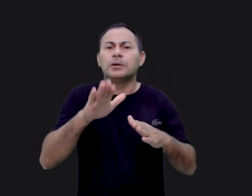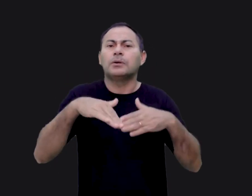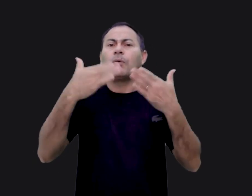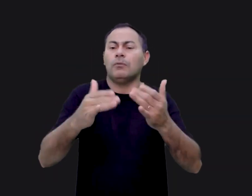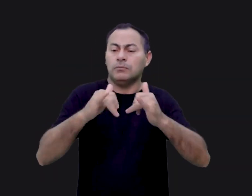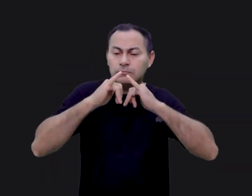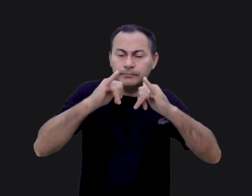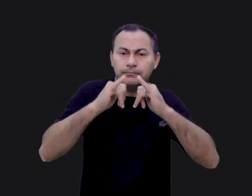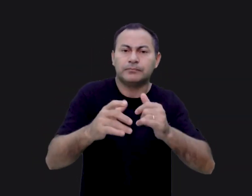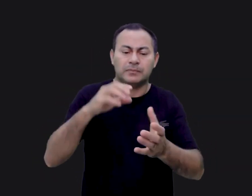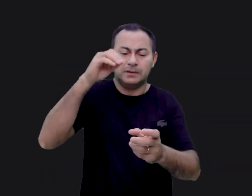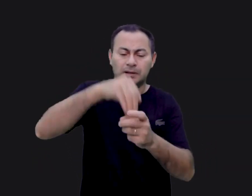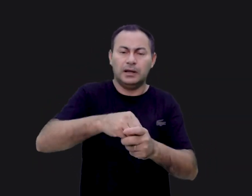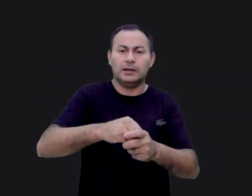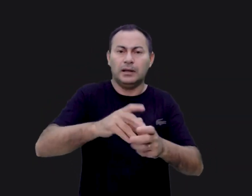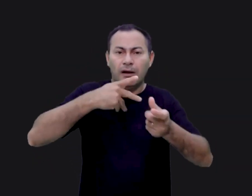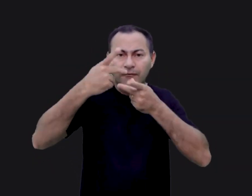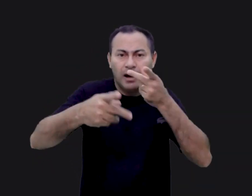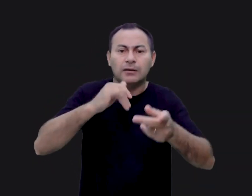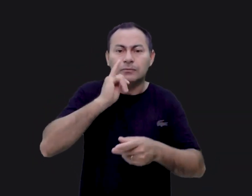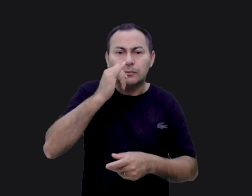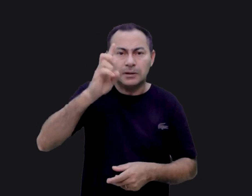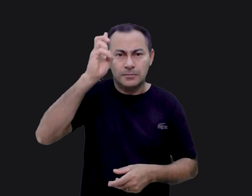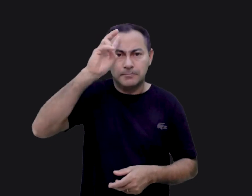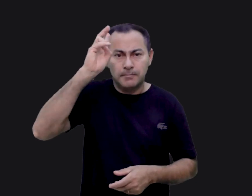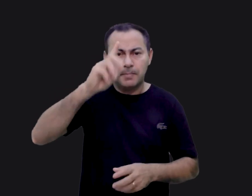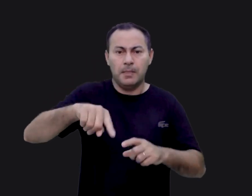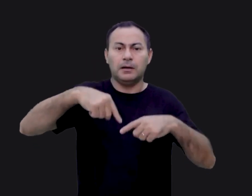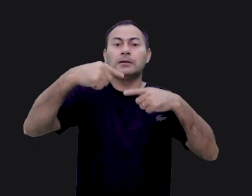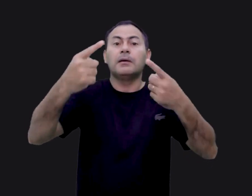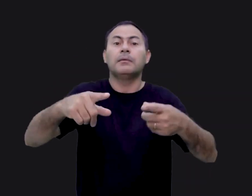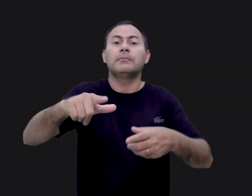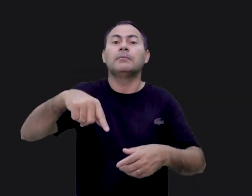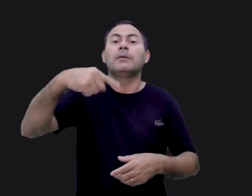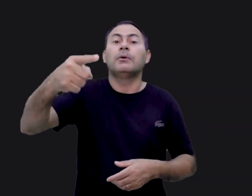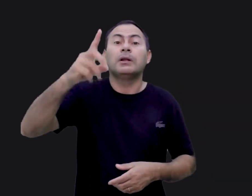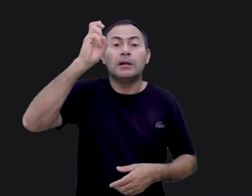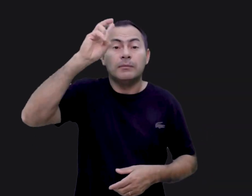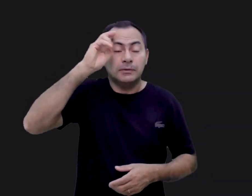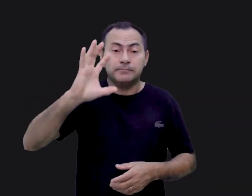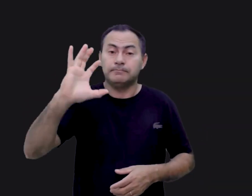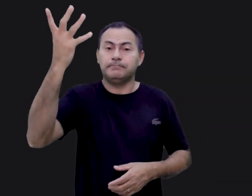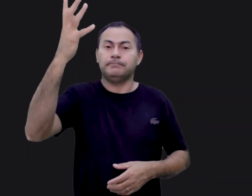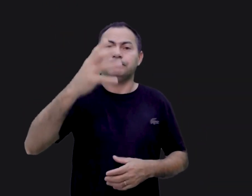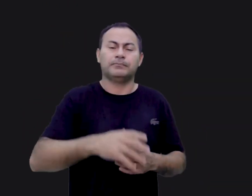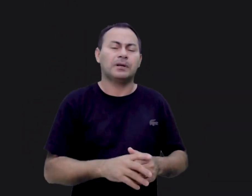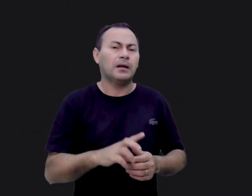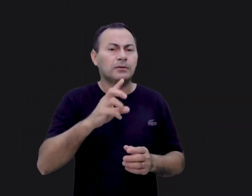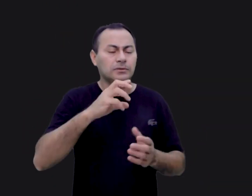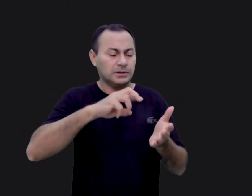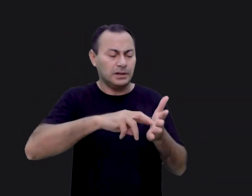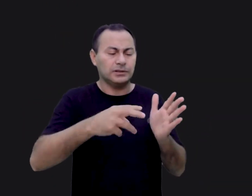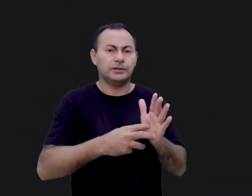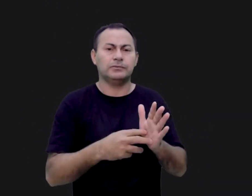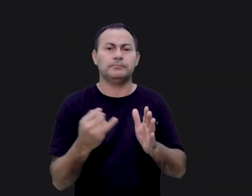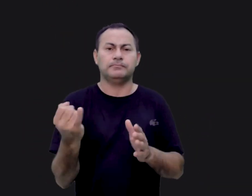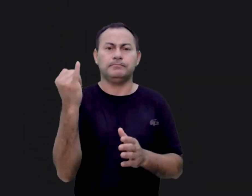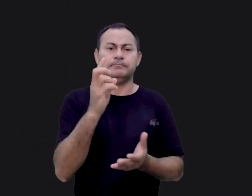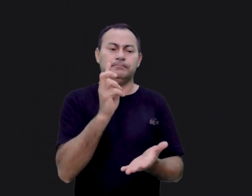exemplos e quais são os avisos contidos na narrativa histórica. Depois lembre-se que esses acontecimentos têm um significado alegórico ao mesmo